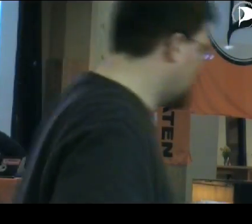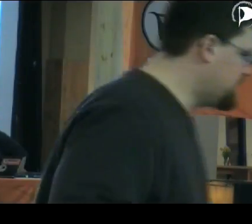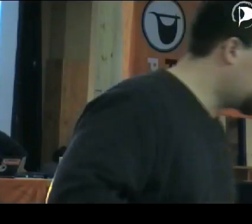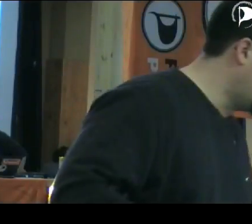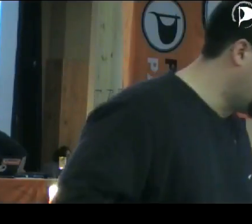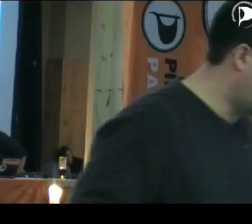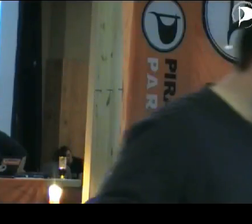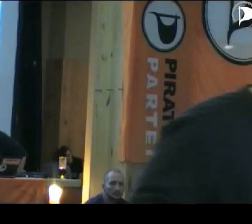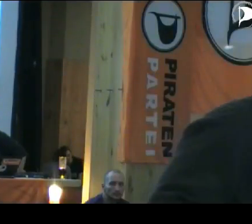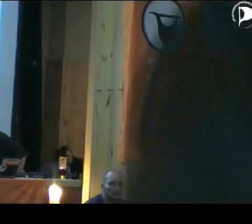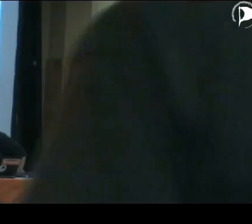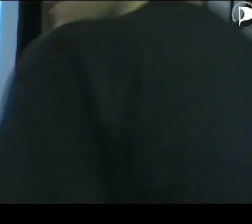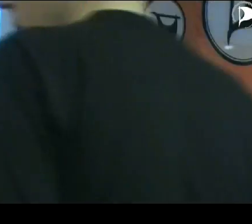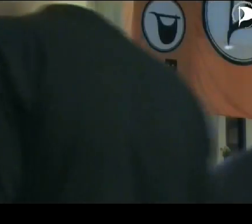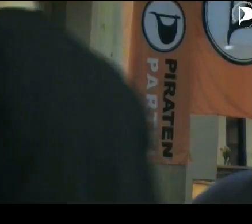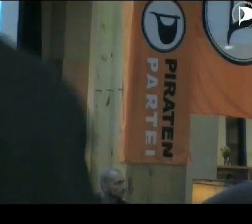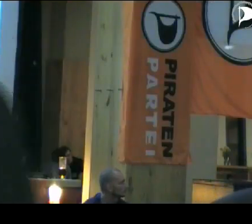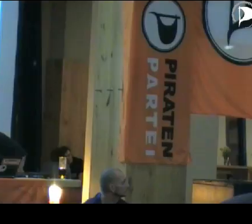schon gewusst